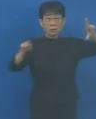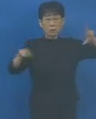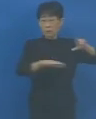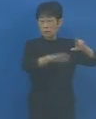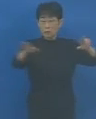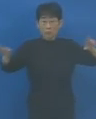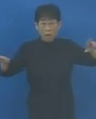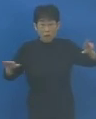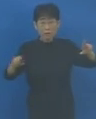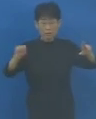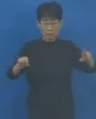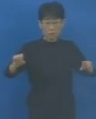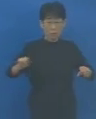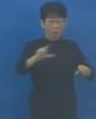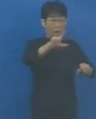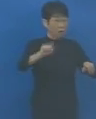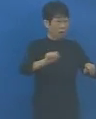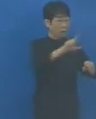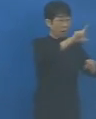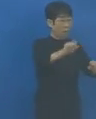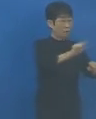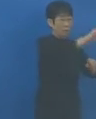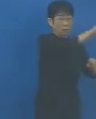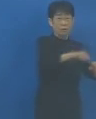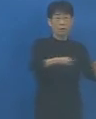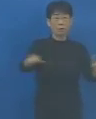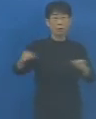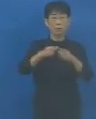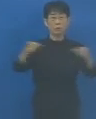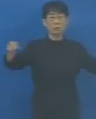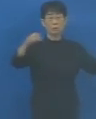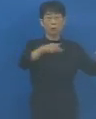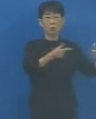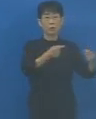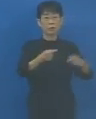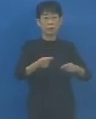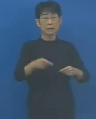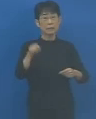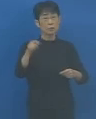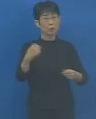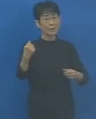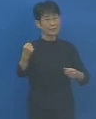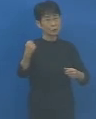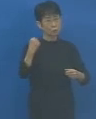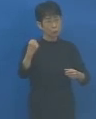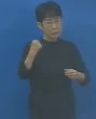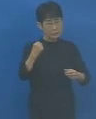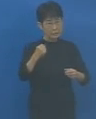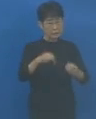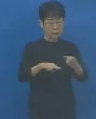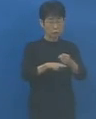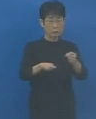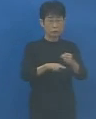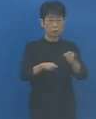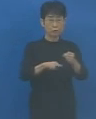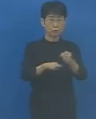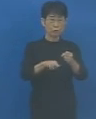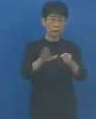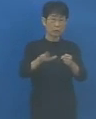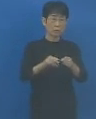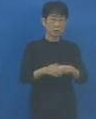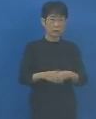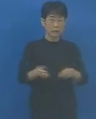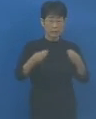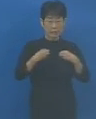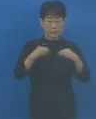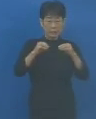で上がるんですよね。でなぜかっていうと多分強力なウイルスが回るんだと思います。で感染力強いウ